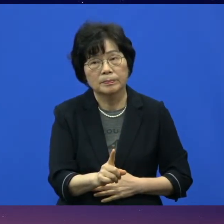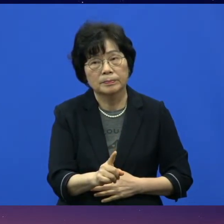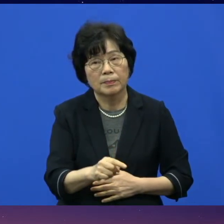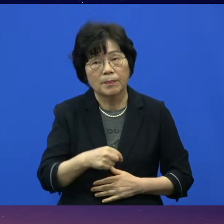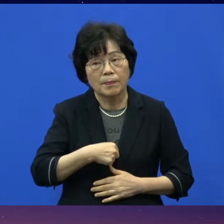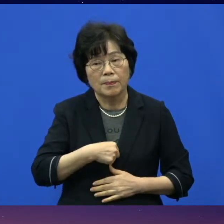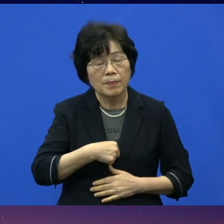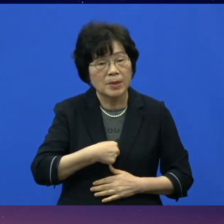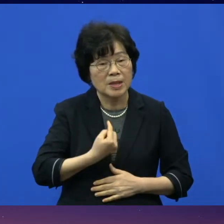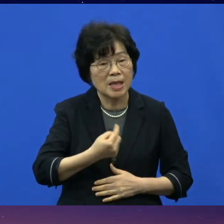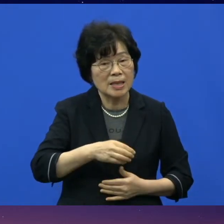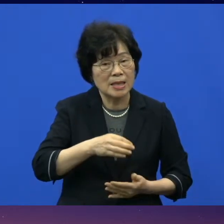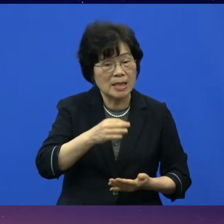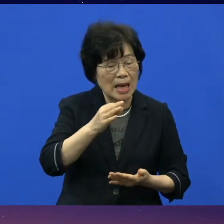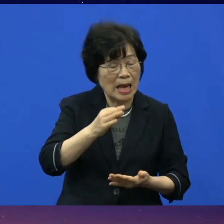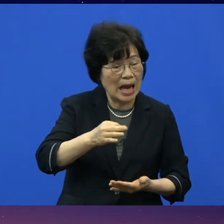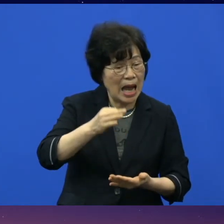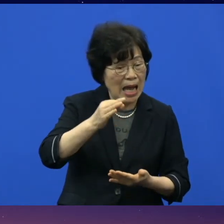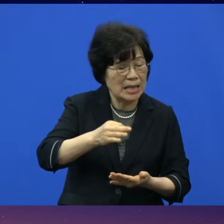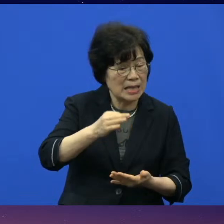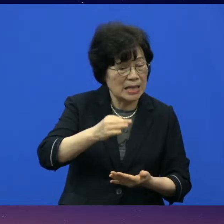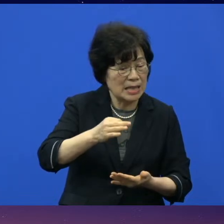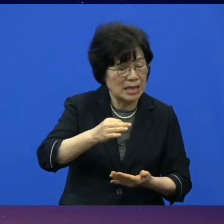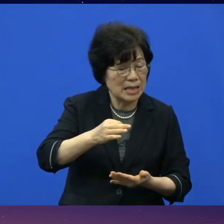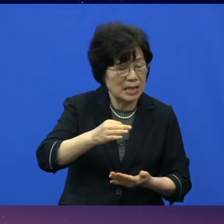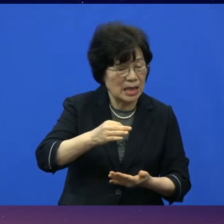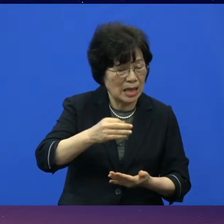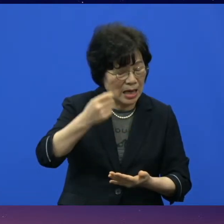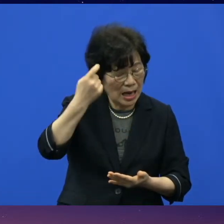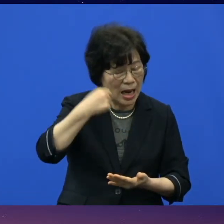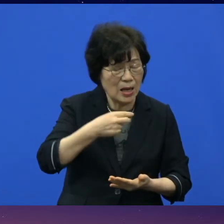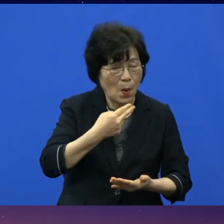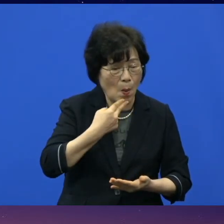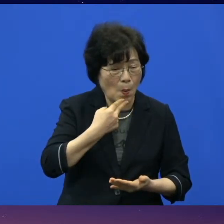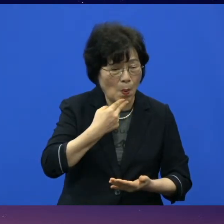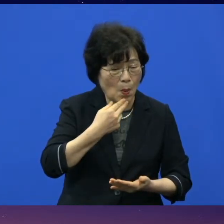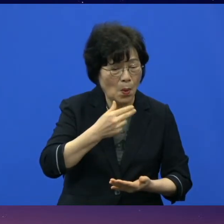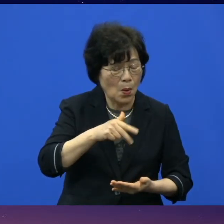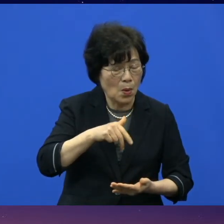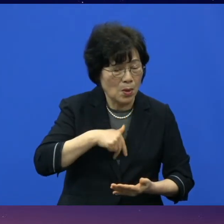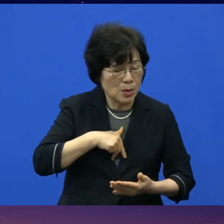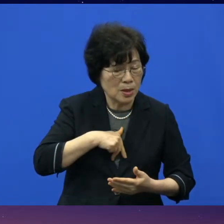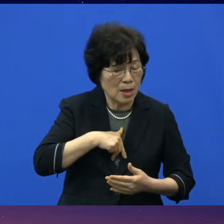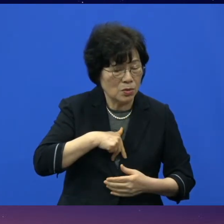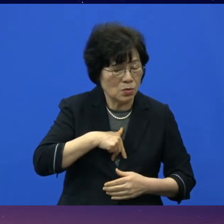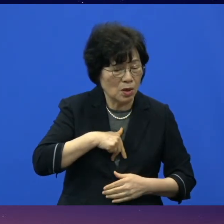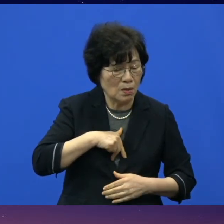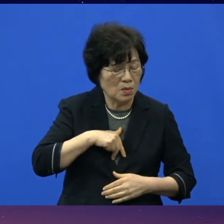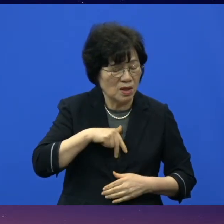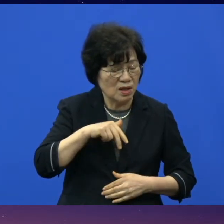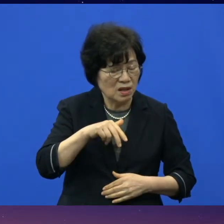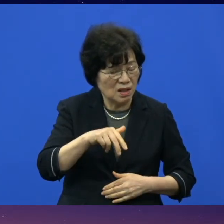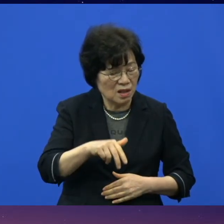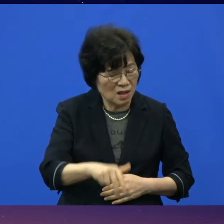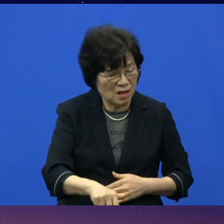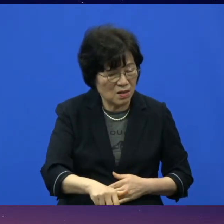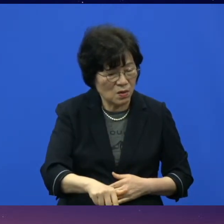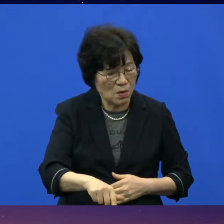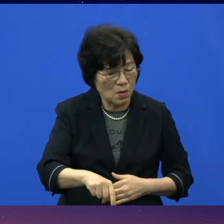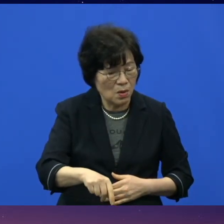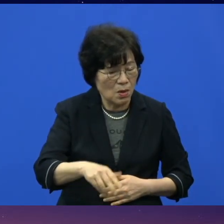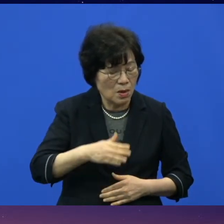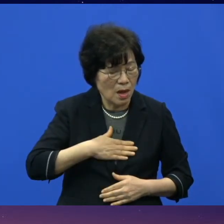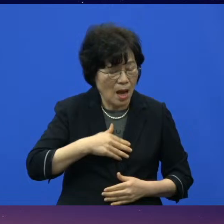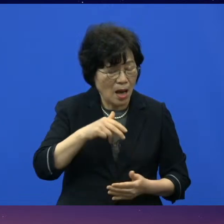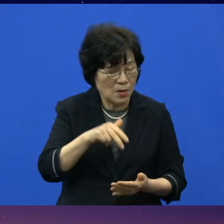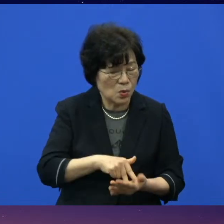자신에 대한 가치감이 없는 거예요. 자존감이 너무 떨어진 거예요. 존재의 가치를 자기의 힘으로는 높일 수가